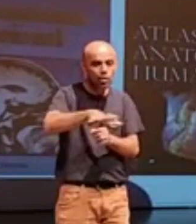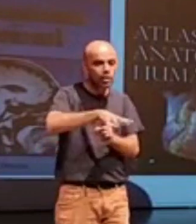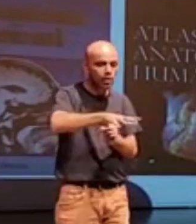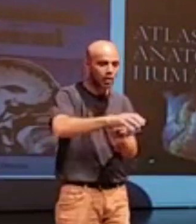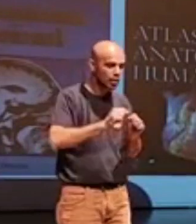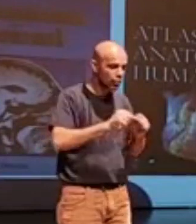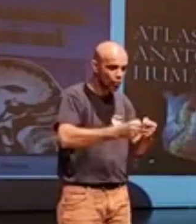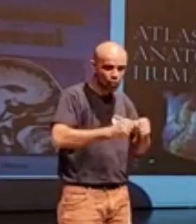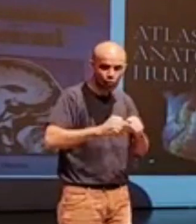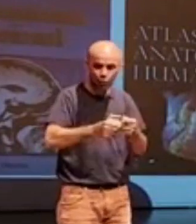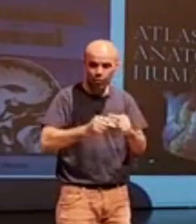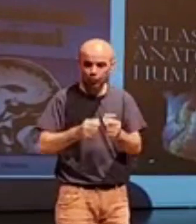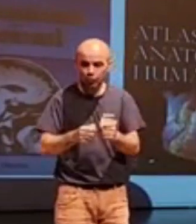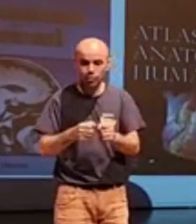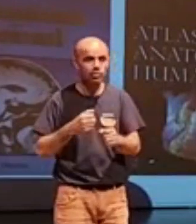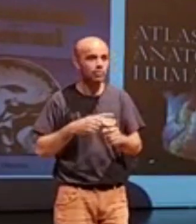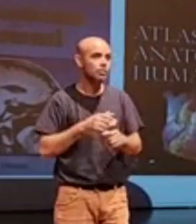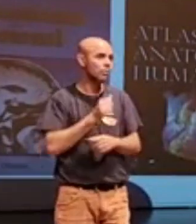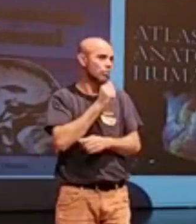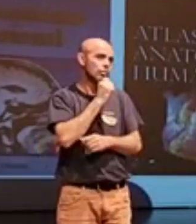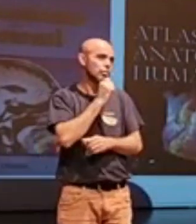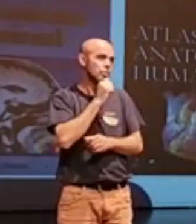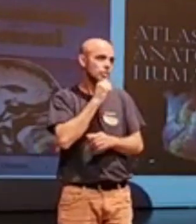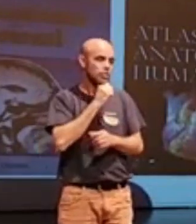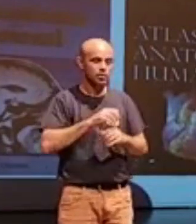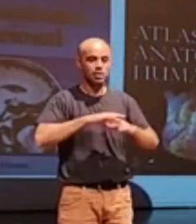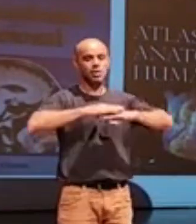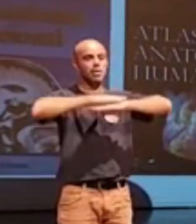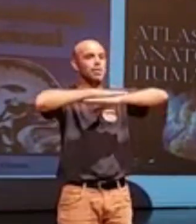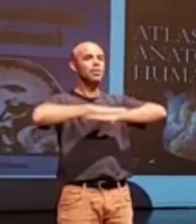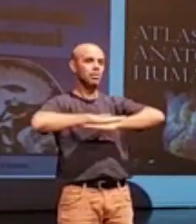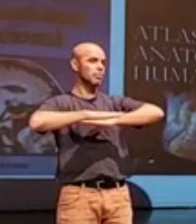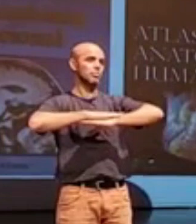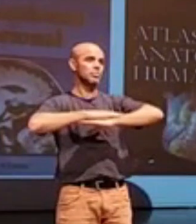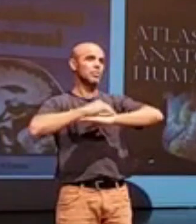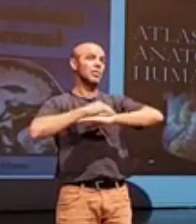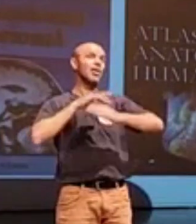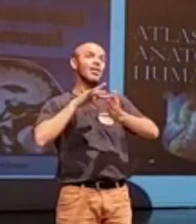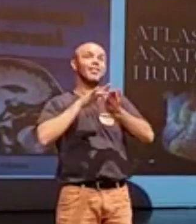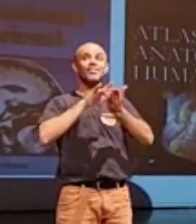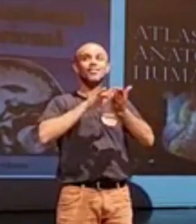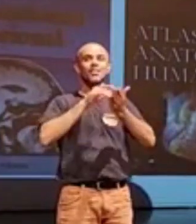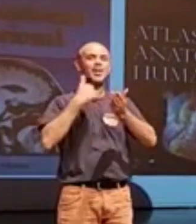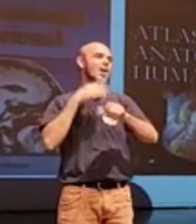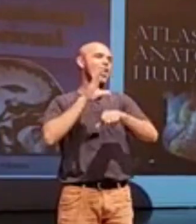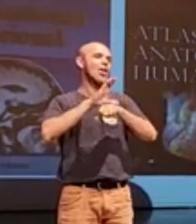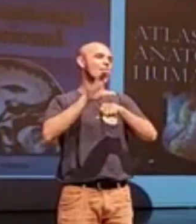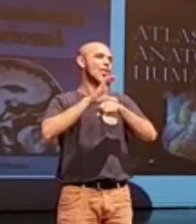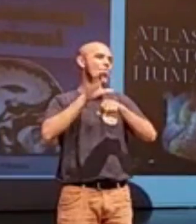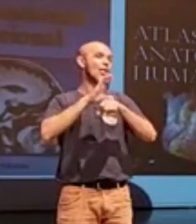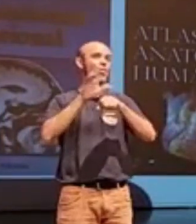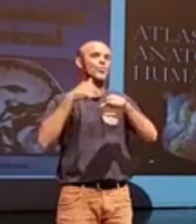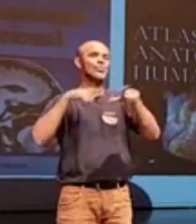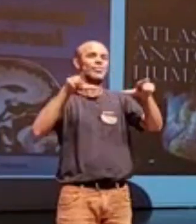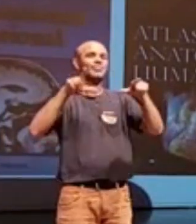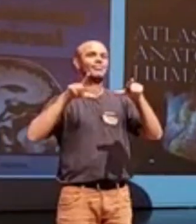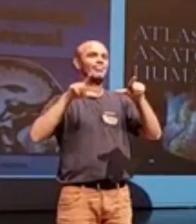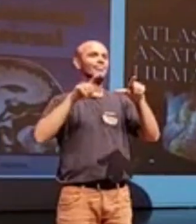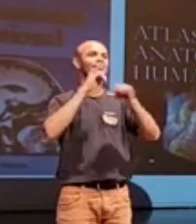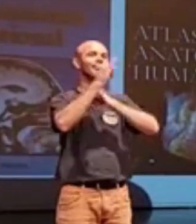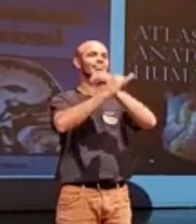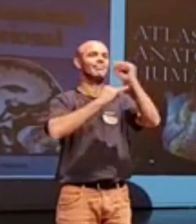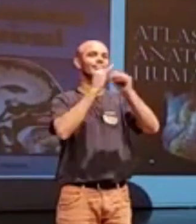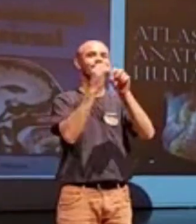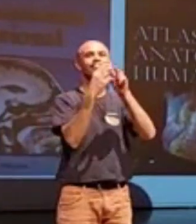Não adianta chegar atrás de uma mesa, não adianta simplesmente chegar ali e fingir que viu ou fez um curso numa rede social ou fez um curso de fim